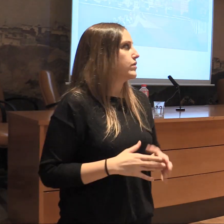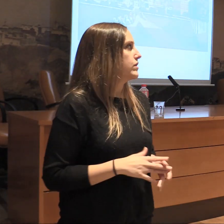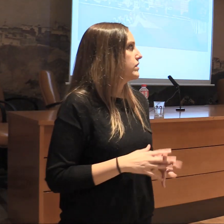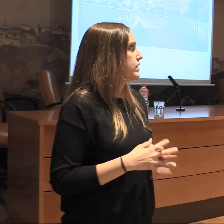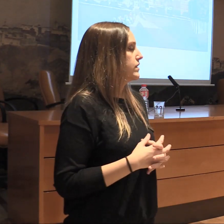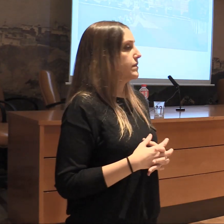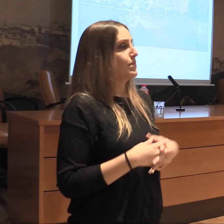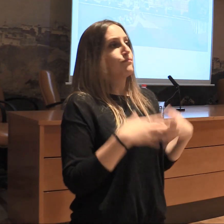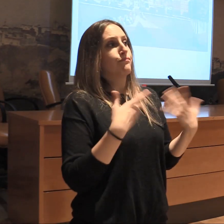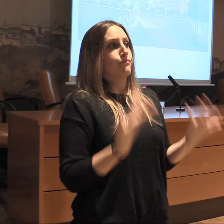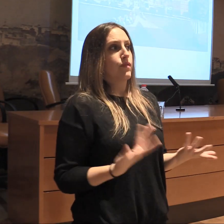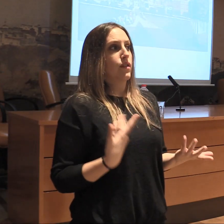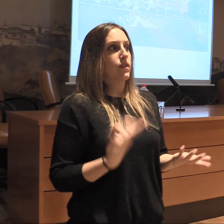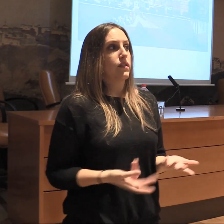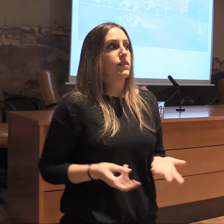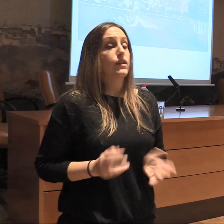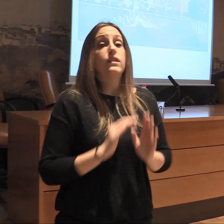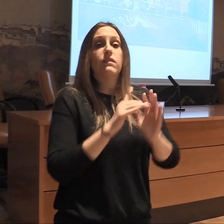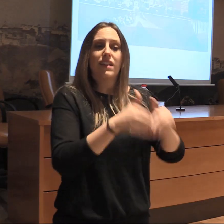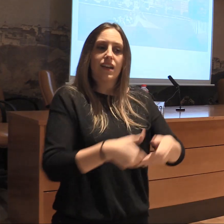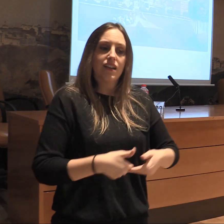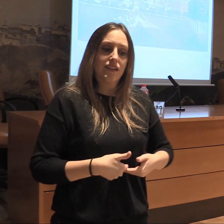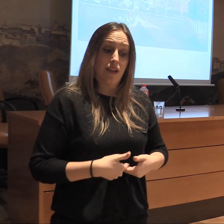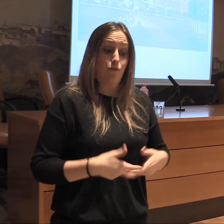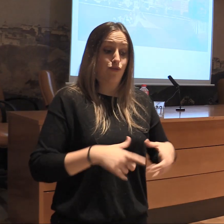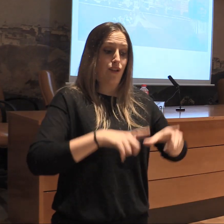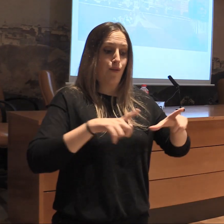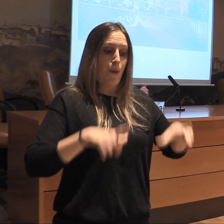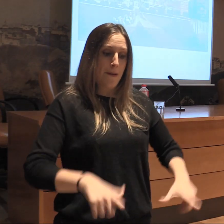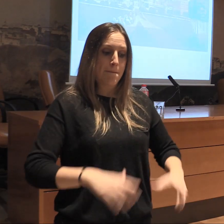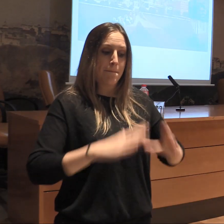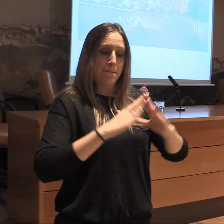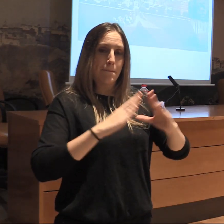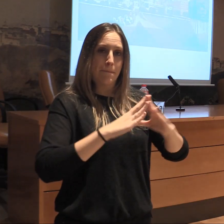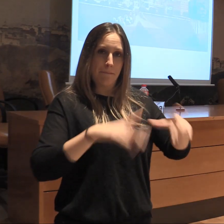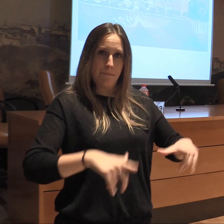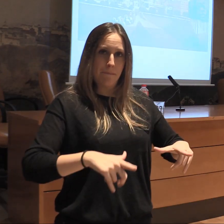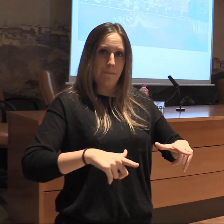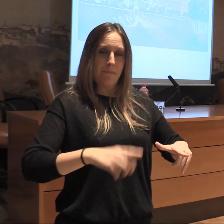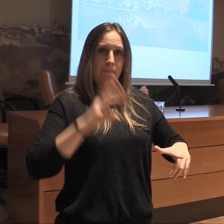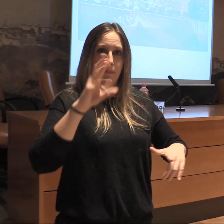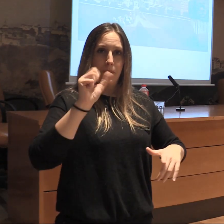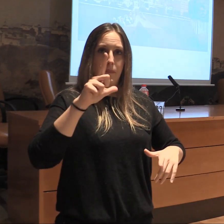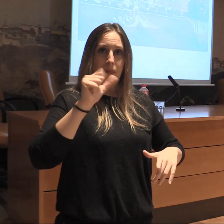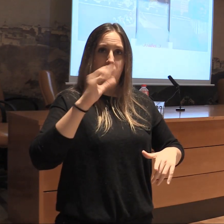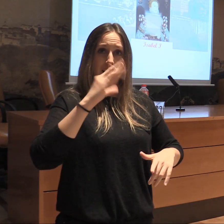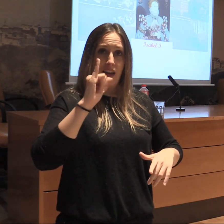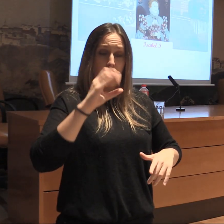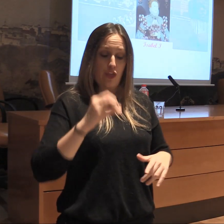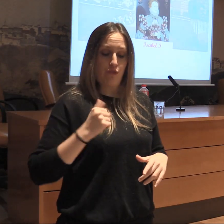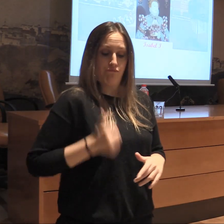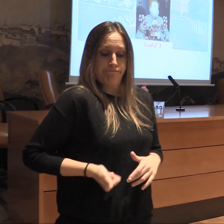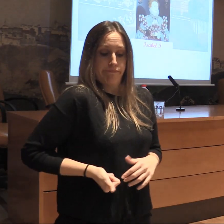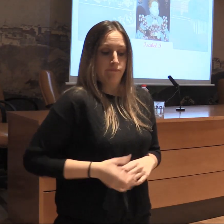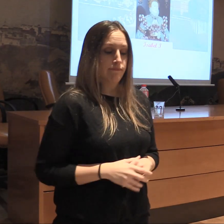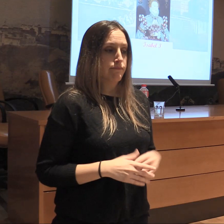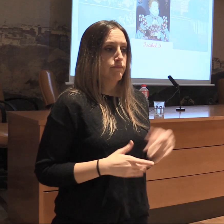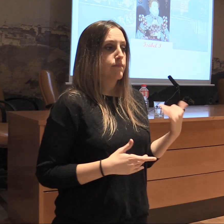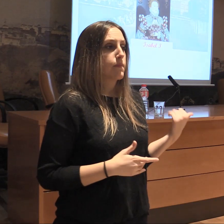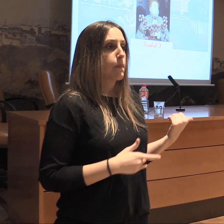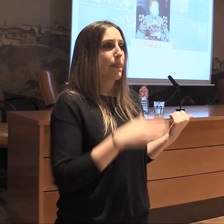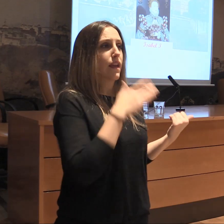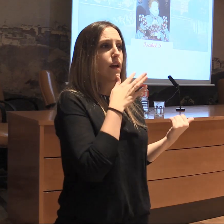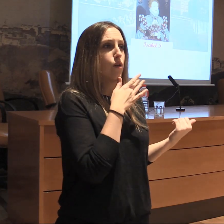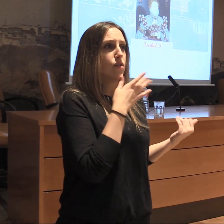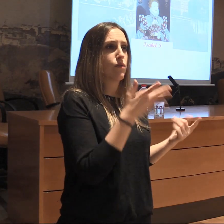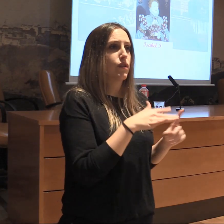nuevo volvemos a los palacios. Ahora nos vamos a Inglaterra, a unos años antes, al palacio de Whitehall, y nos vamos a